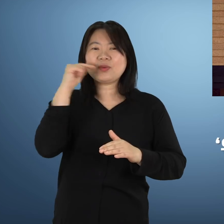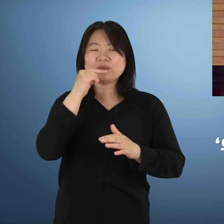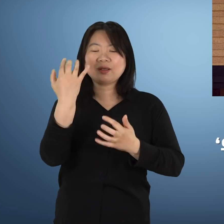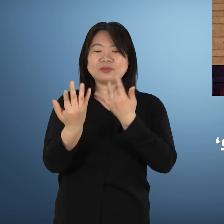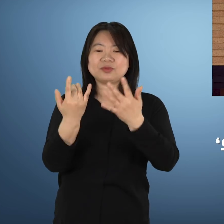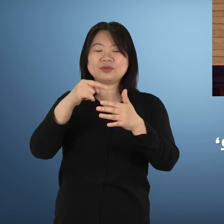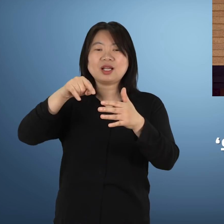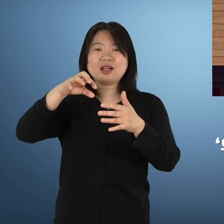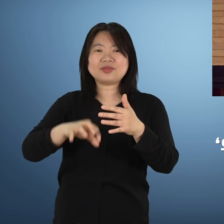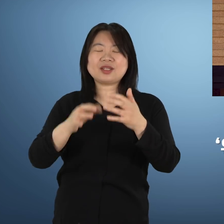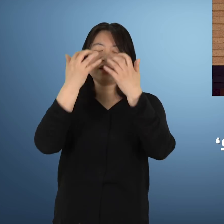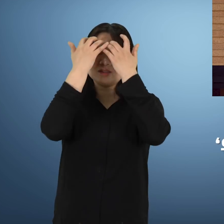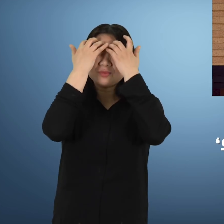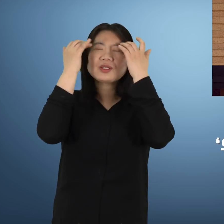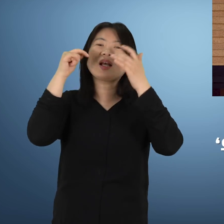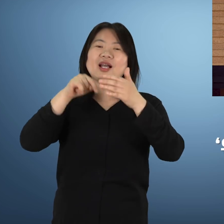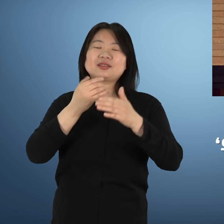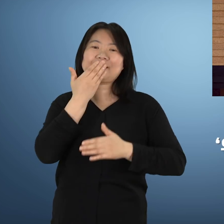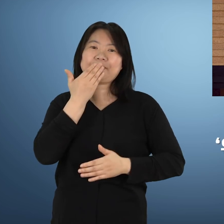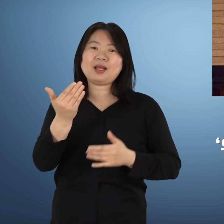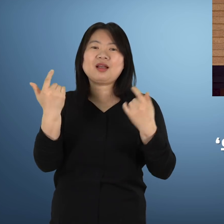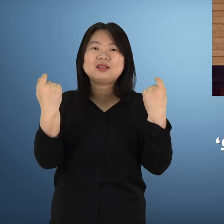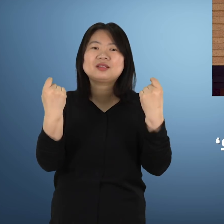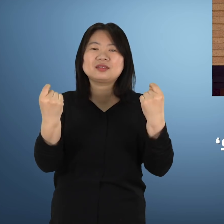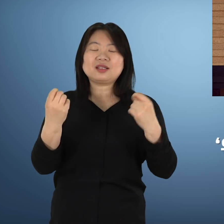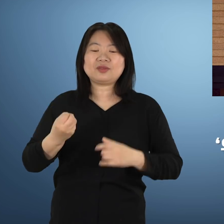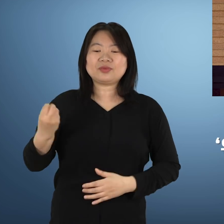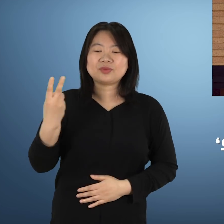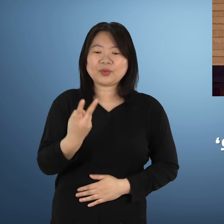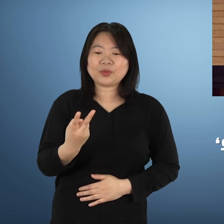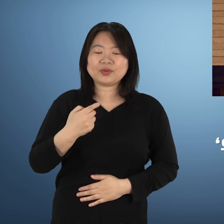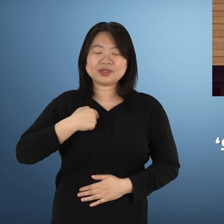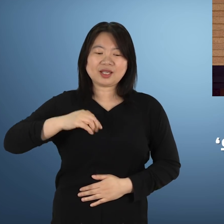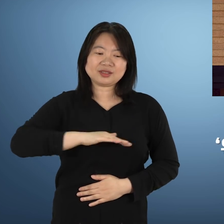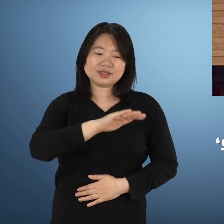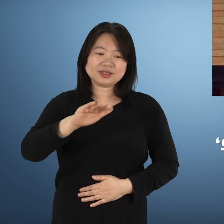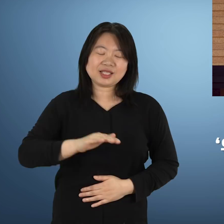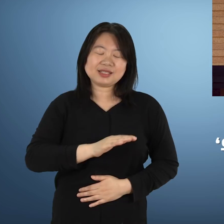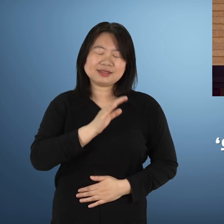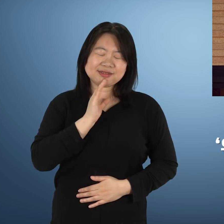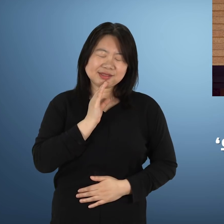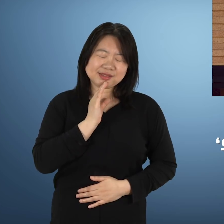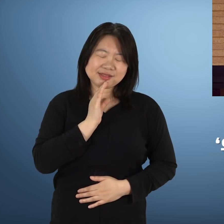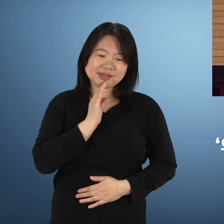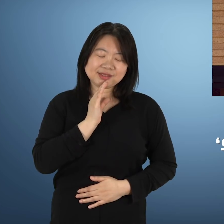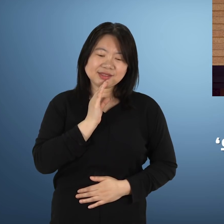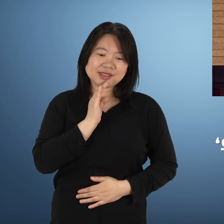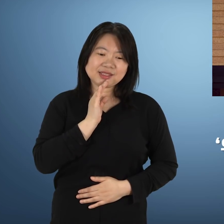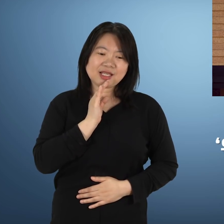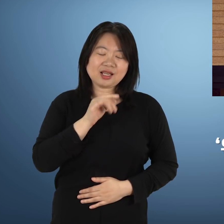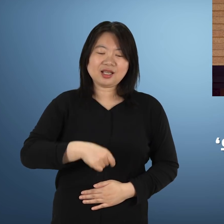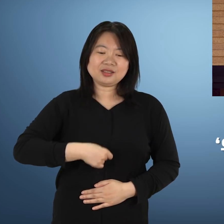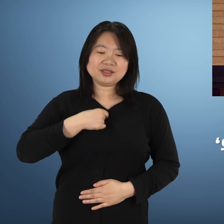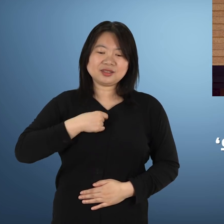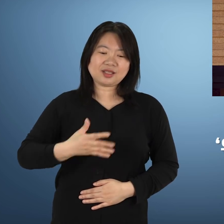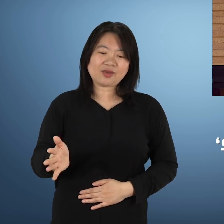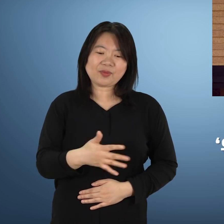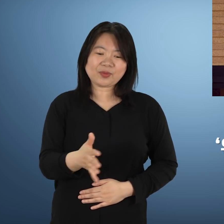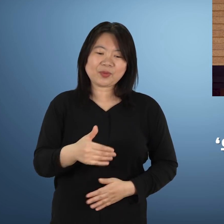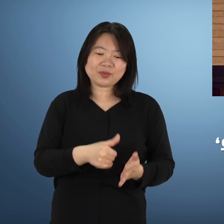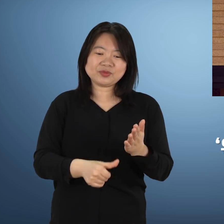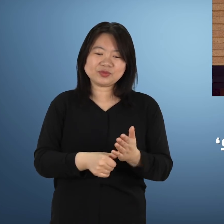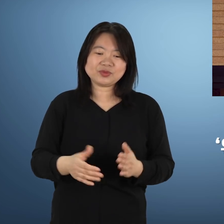풀무의 고난 속에서. 그리고 자기들이 얼마나 안에 의가 없고